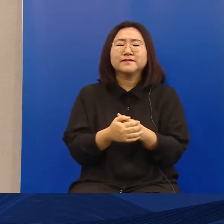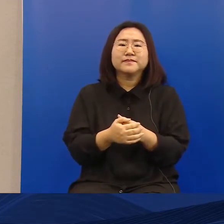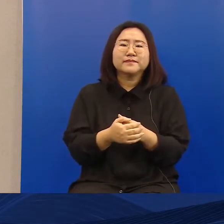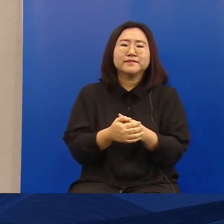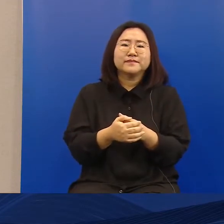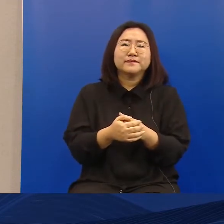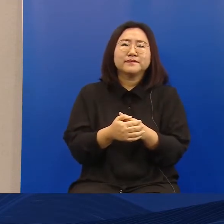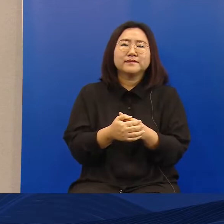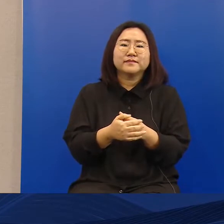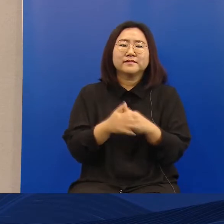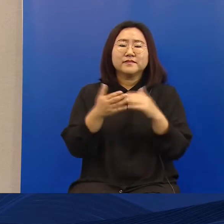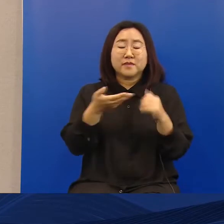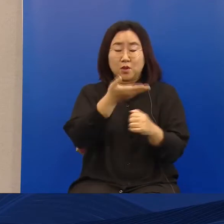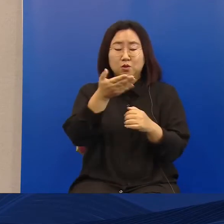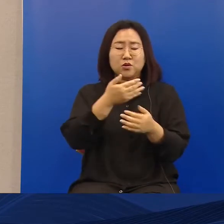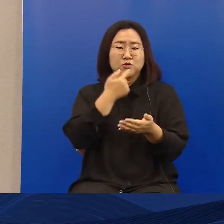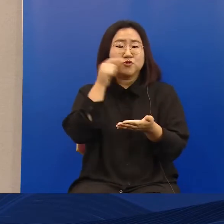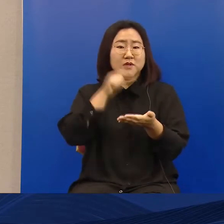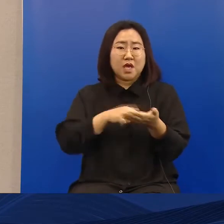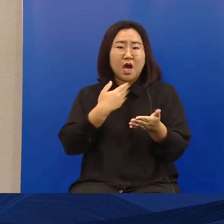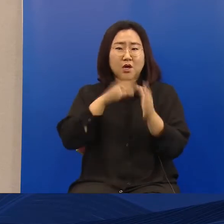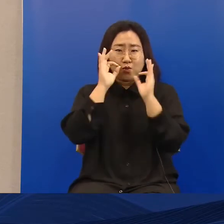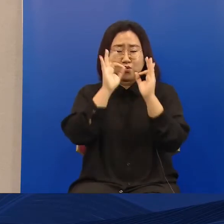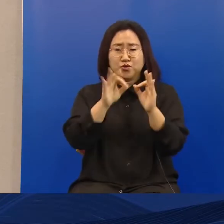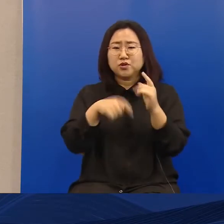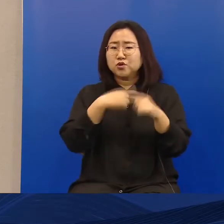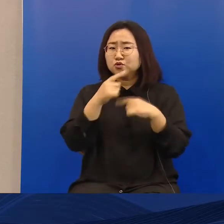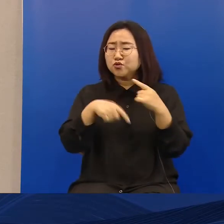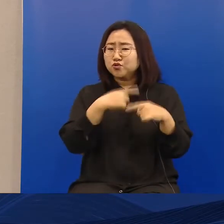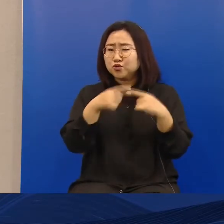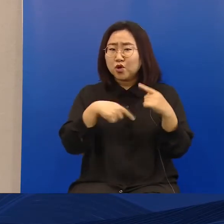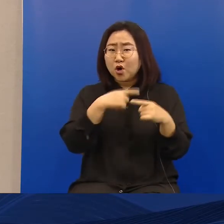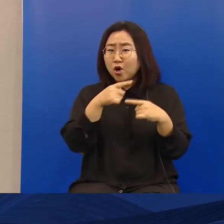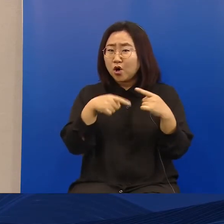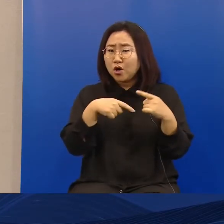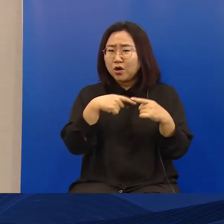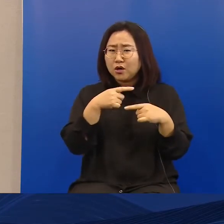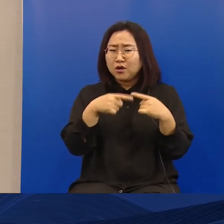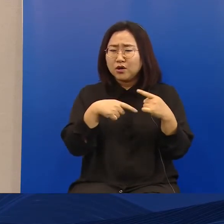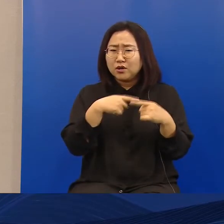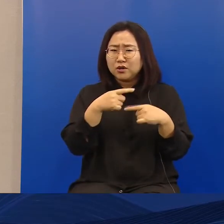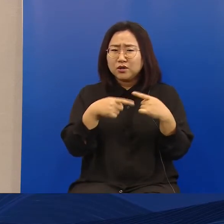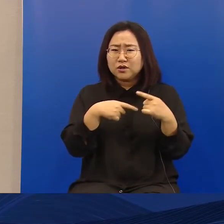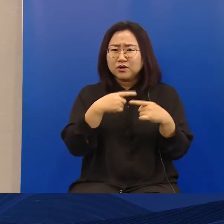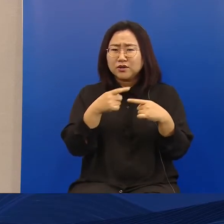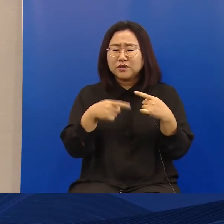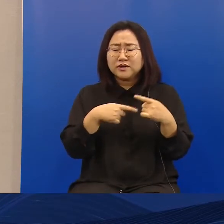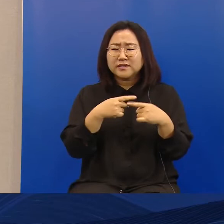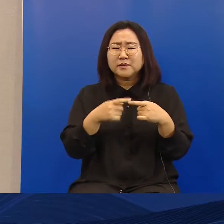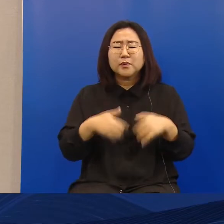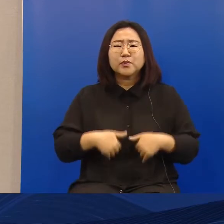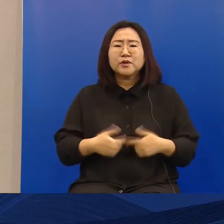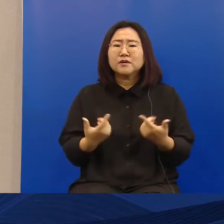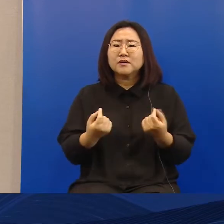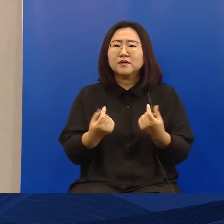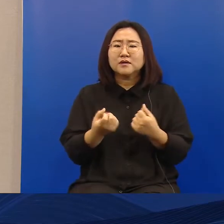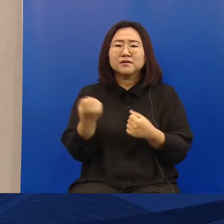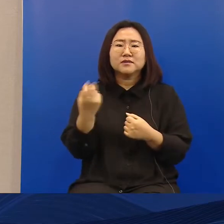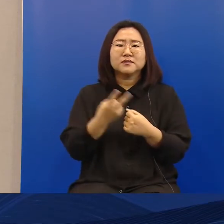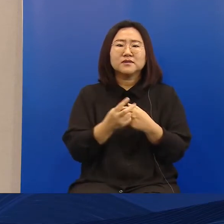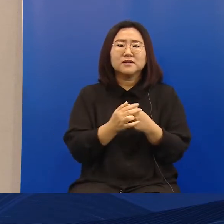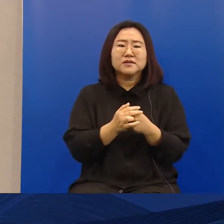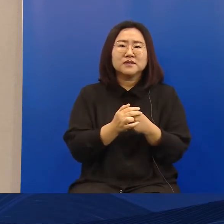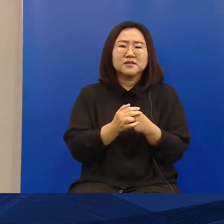농민들이 쉽게 알아볼 수 있도록 수어에 대한 설명이 필요한 것 같고요. 그다음에 직접